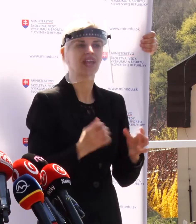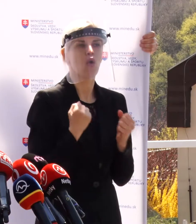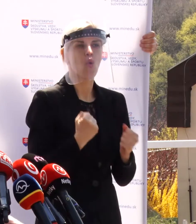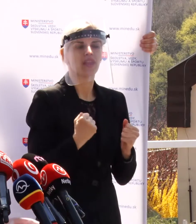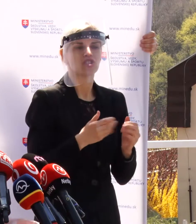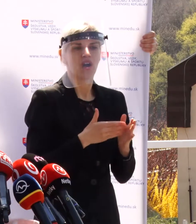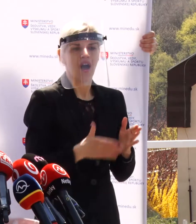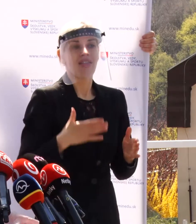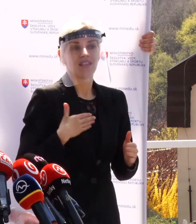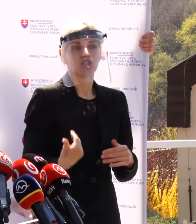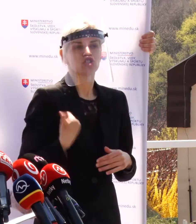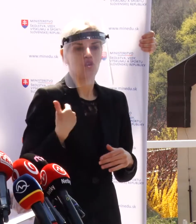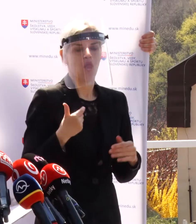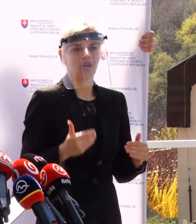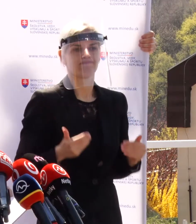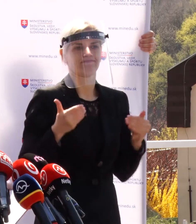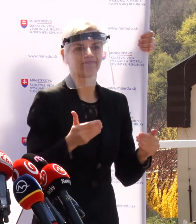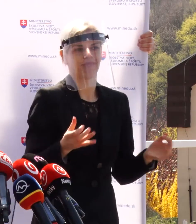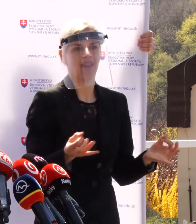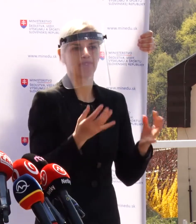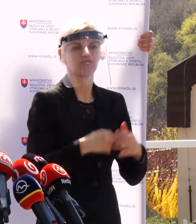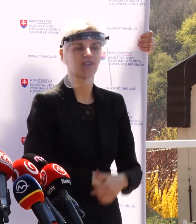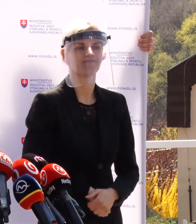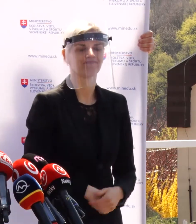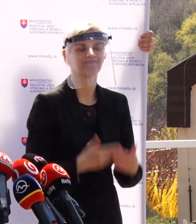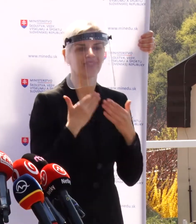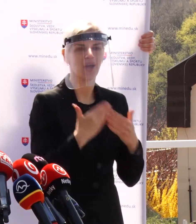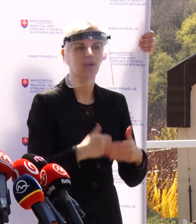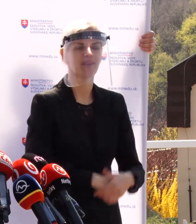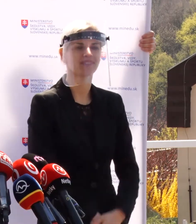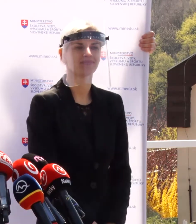ktorá naše školstvo posunie smerom k lepšiemu. Tak vám ďakujem.